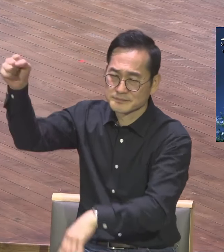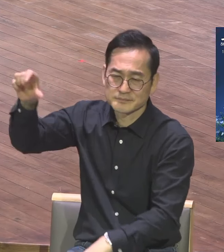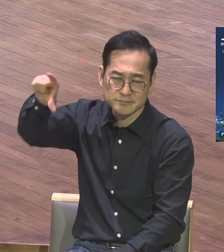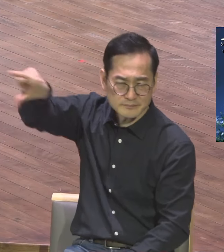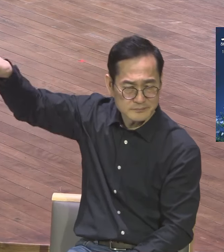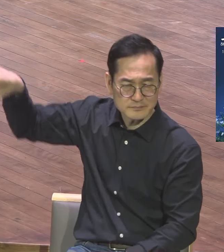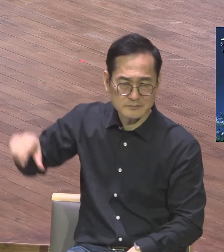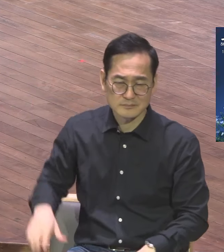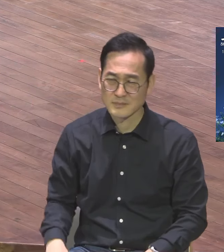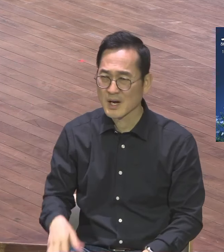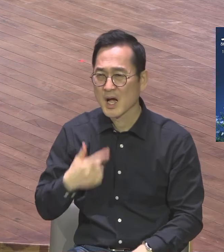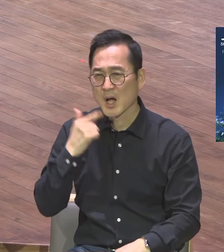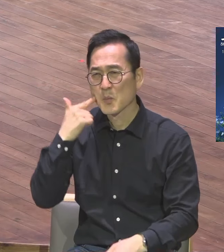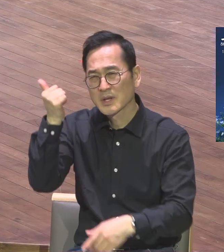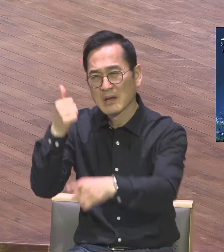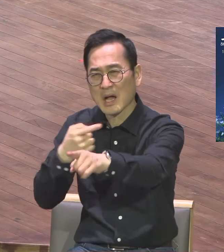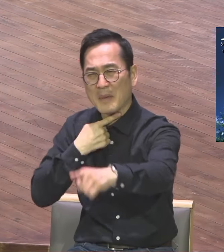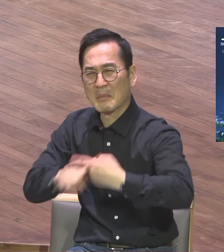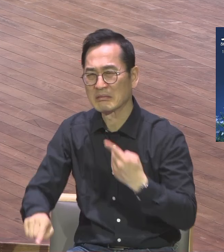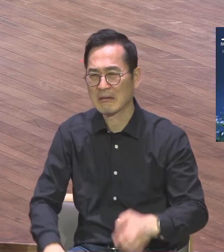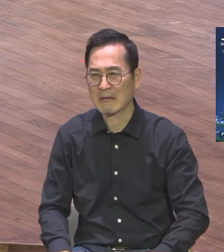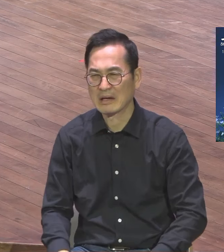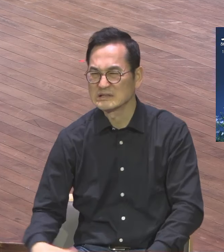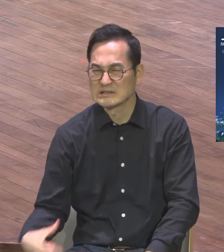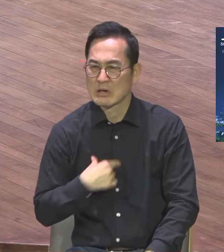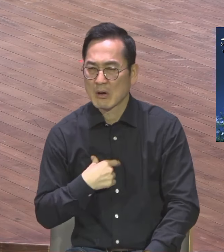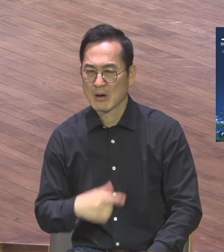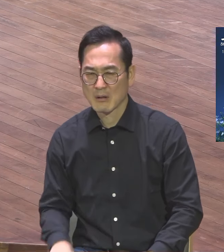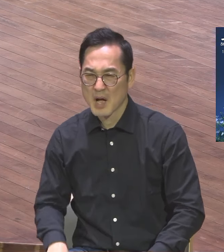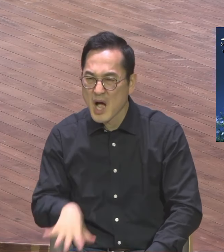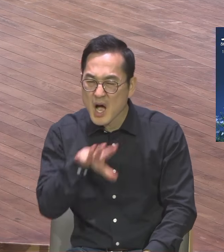저 목사님은 왜 저런지 몰라. 목사님.